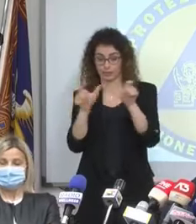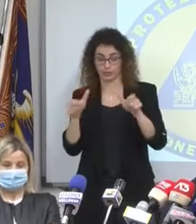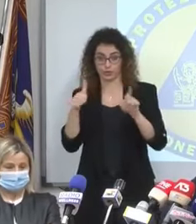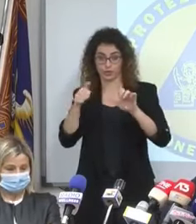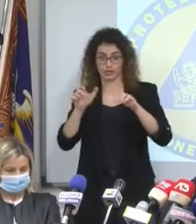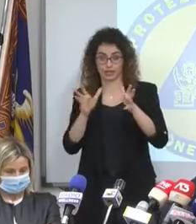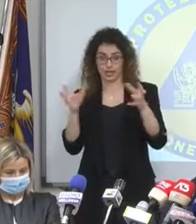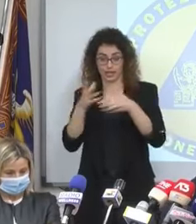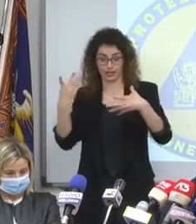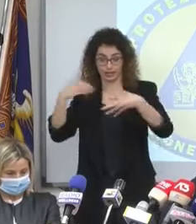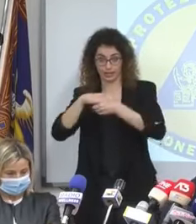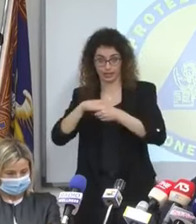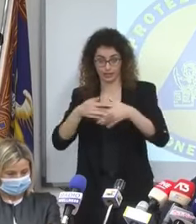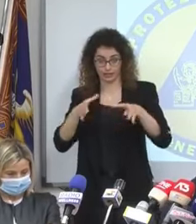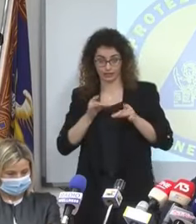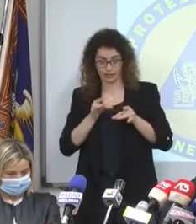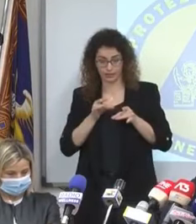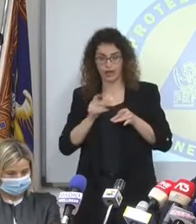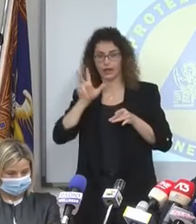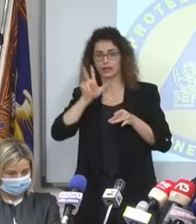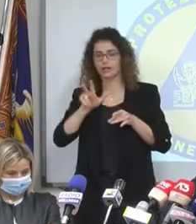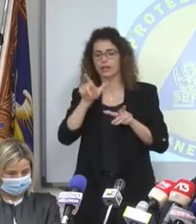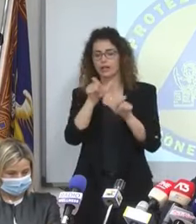Mi spiace dirlo in maniera così cruda.